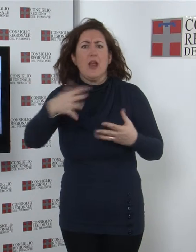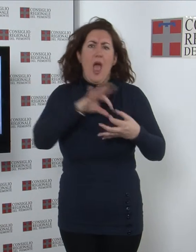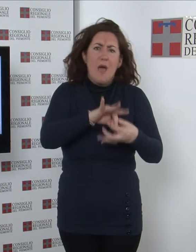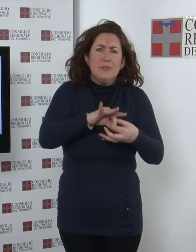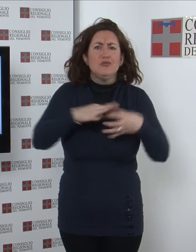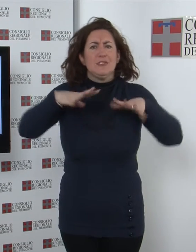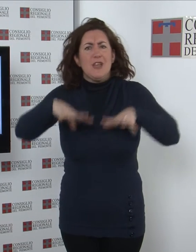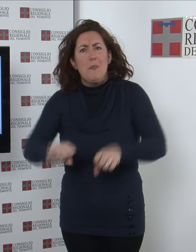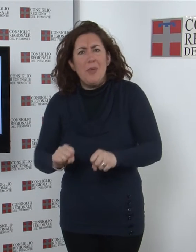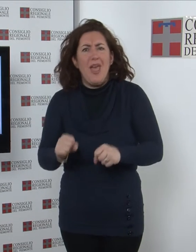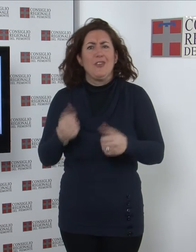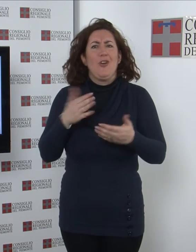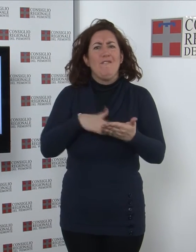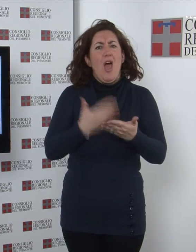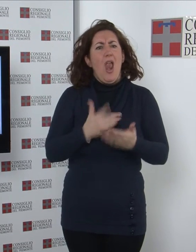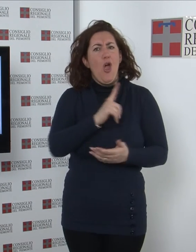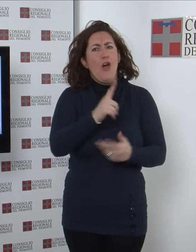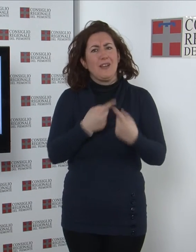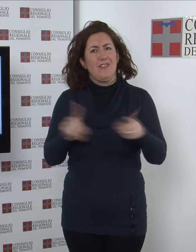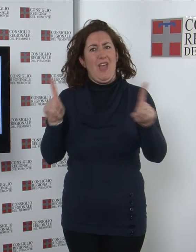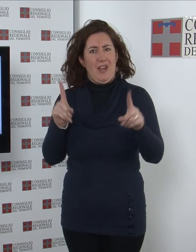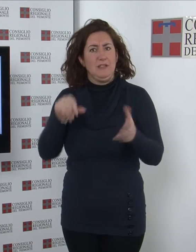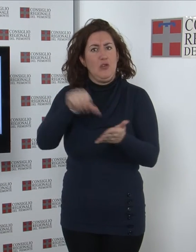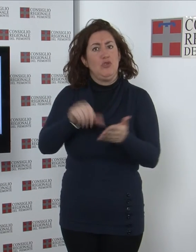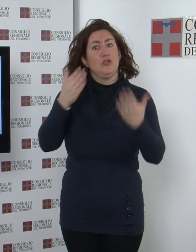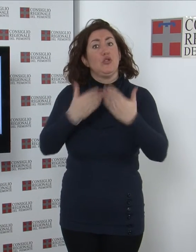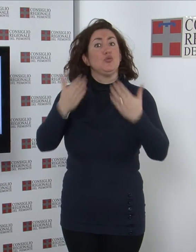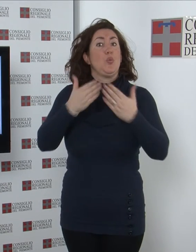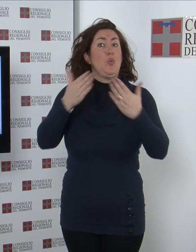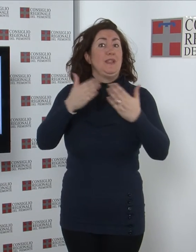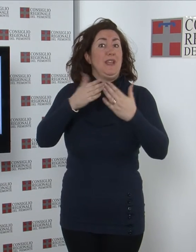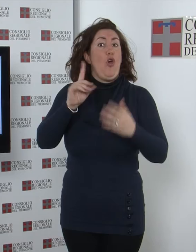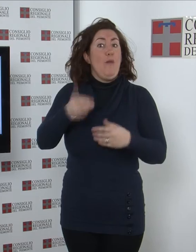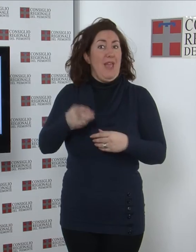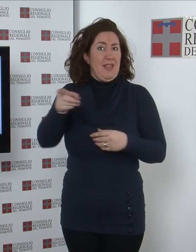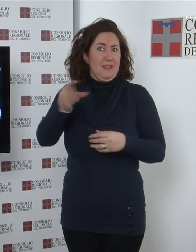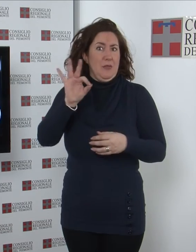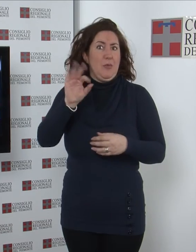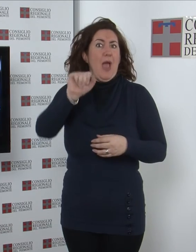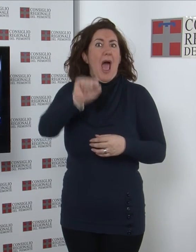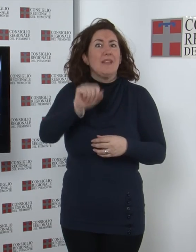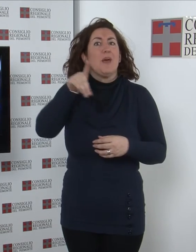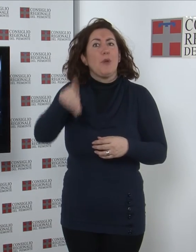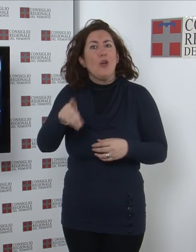differenza del Centro Studi Piero Gobetti sulla figura di Ada Prospero Marchesini Gobetti